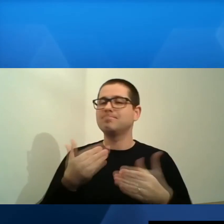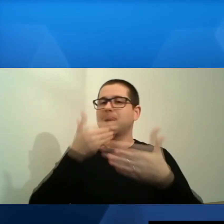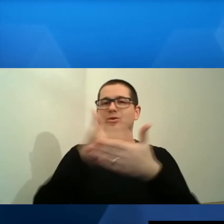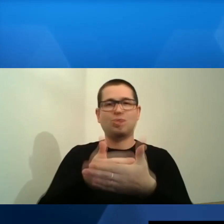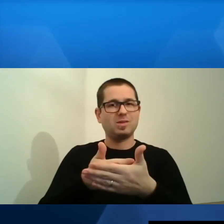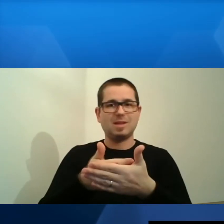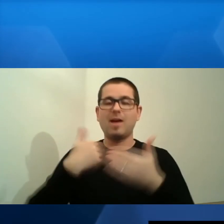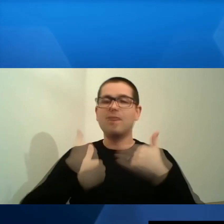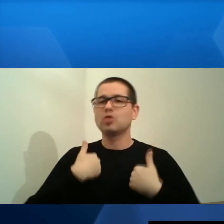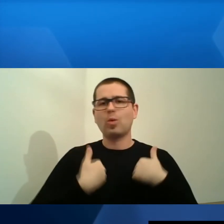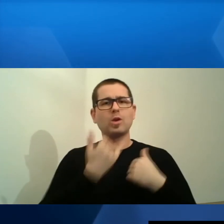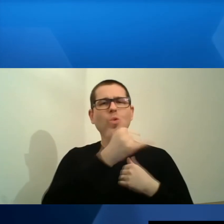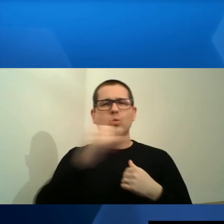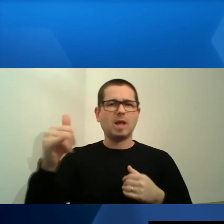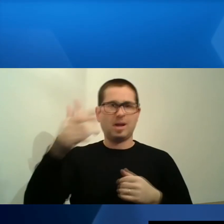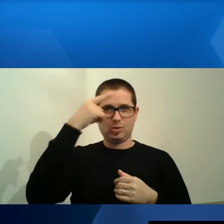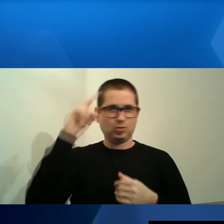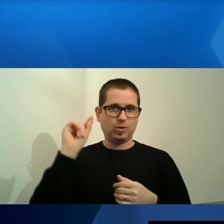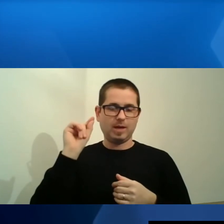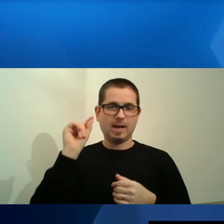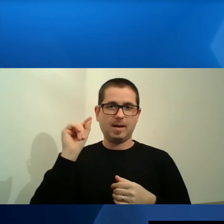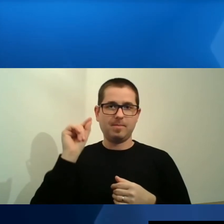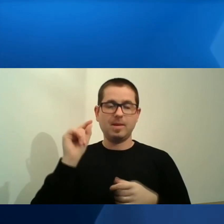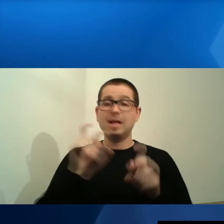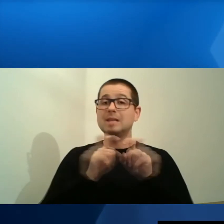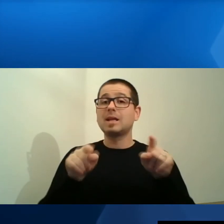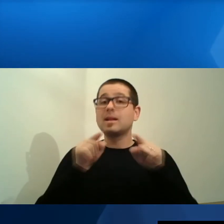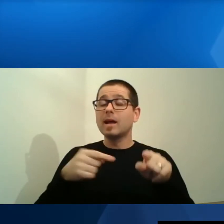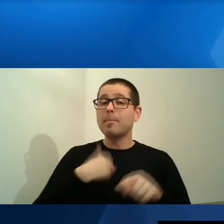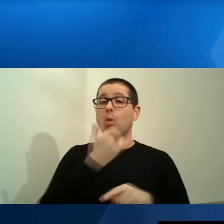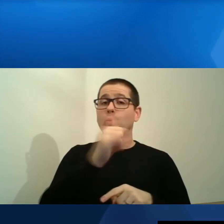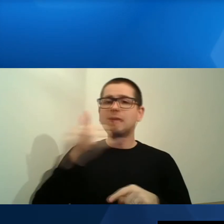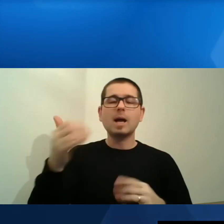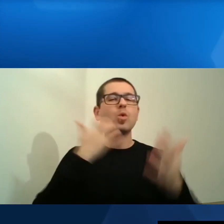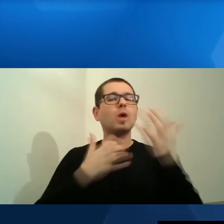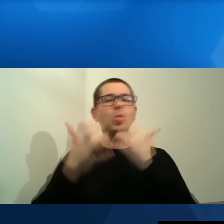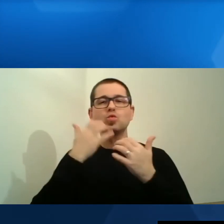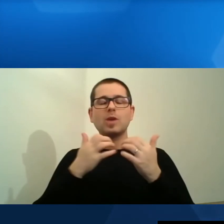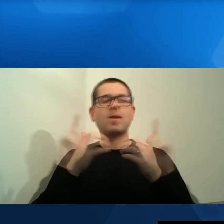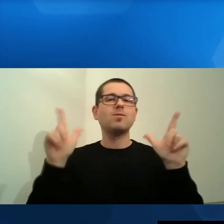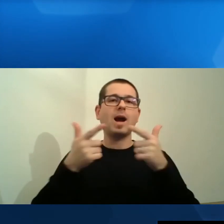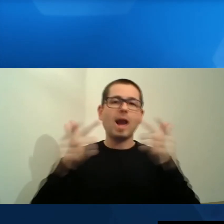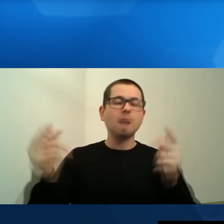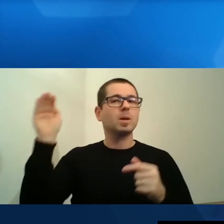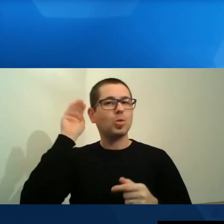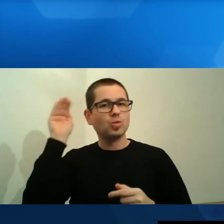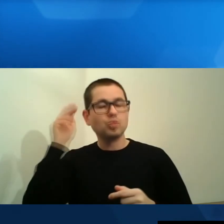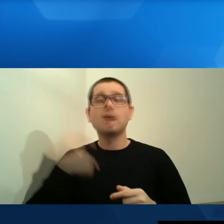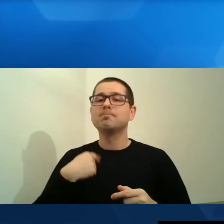v življenju vsakega človeka. Zaradi tega bi vsakemu, ki uživa tudi v glasbi, svetoval,